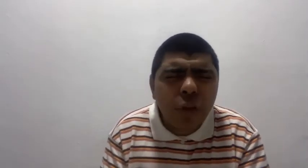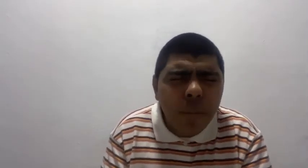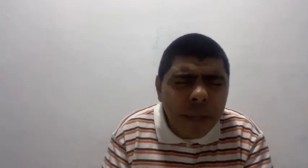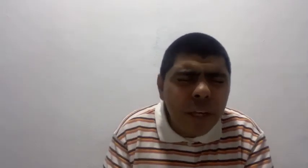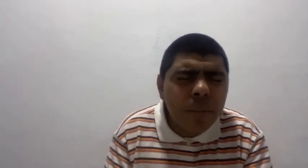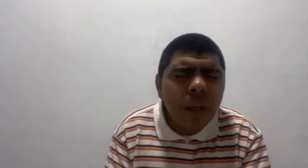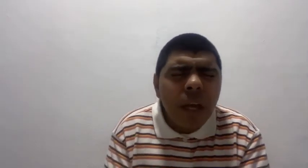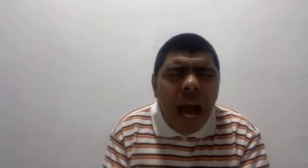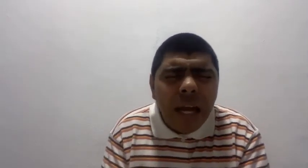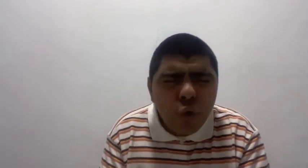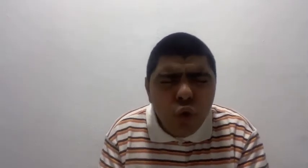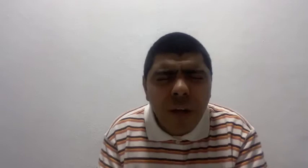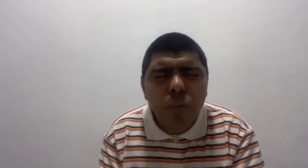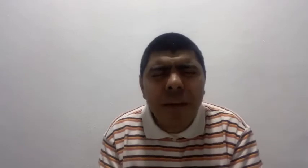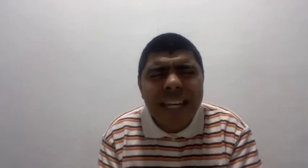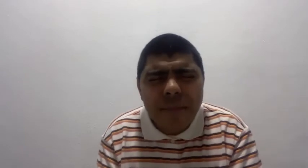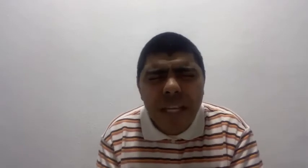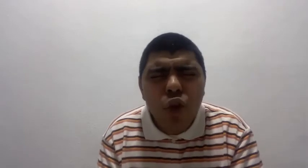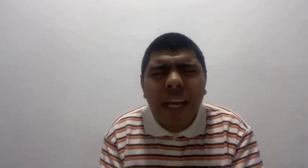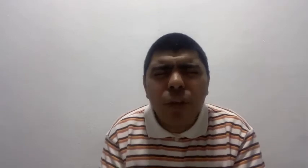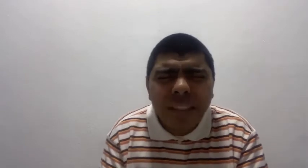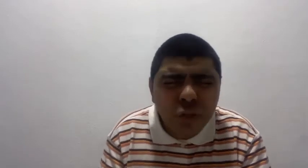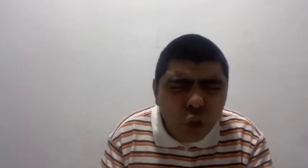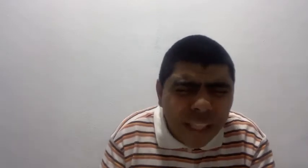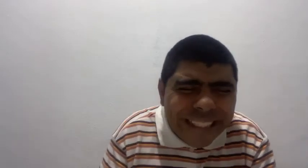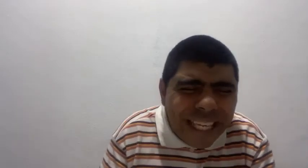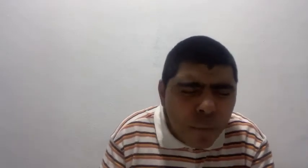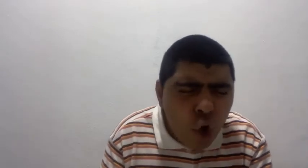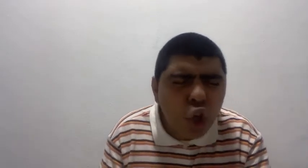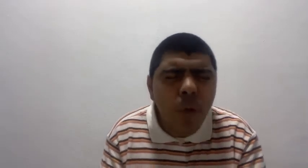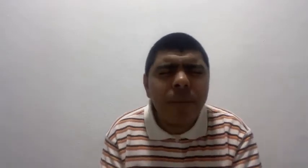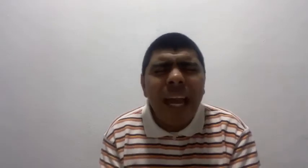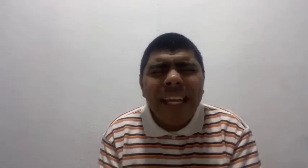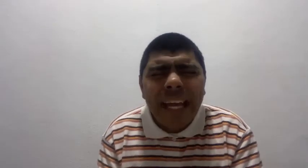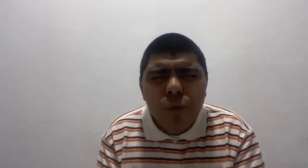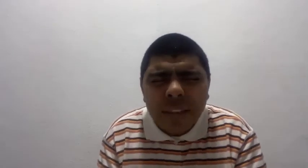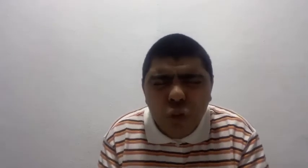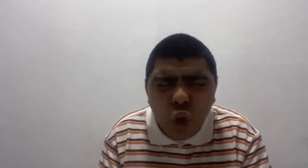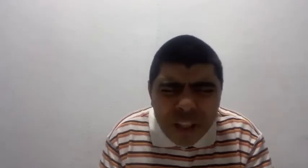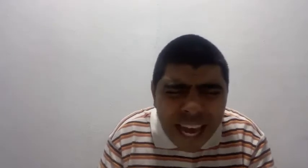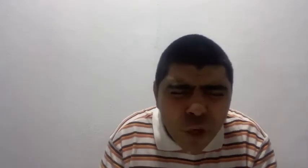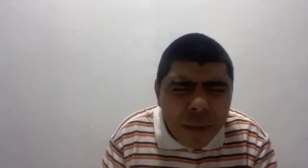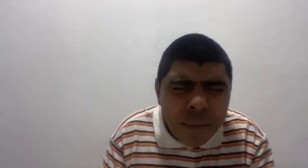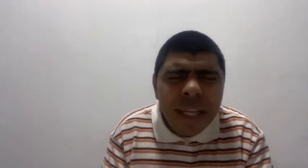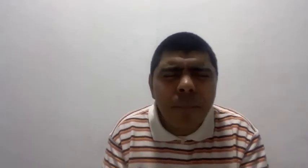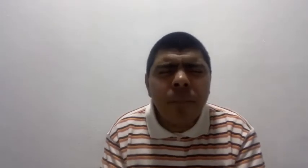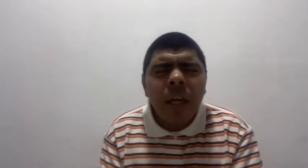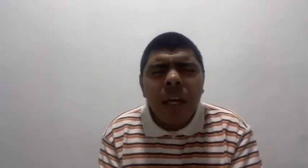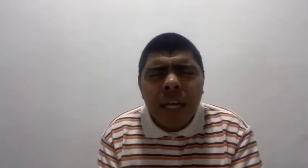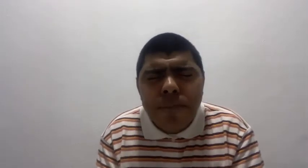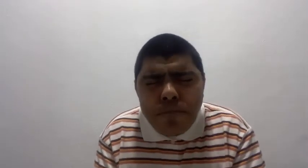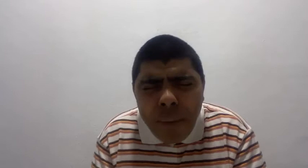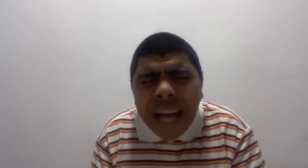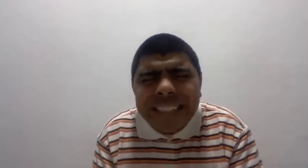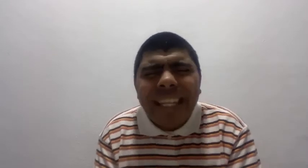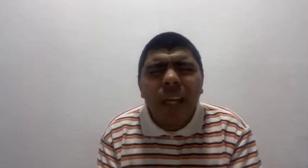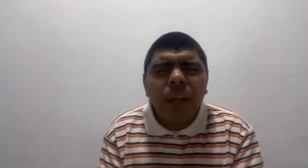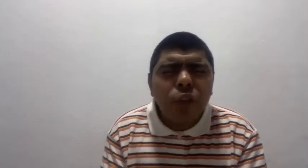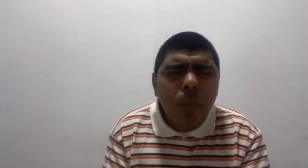Dios mío. Ayúdanos, Padre mío, que nuestro testimonio, que nuestro diario vivir impacte, Dios